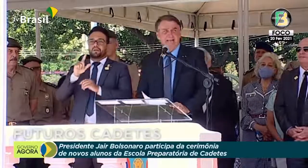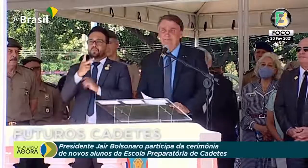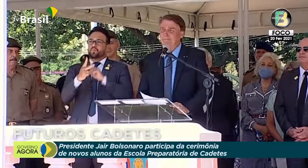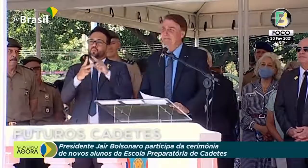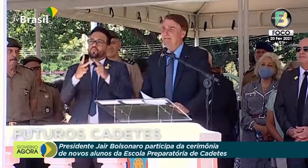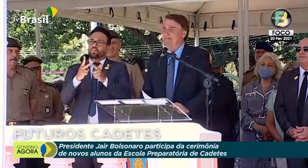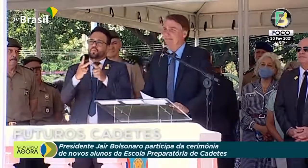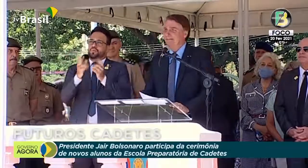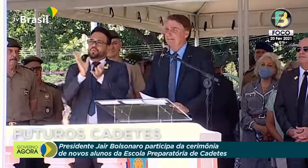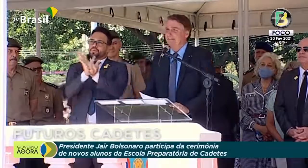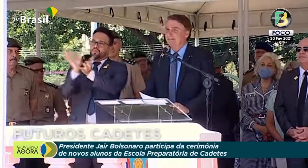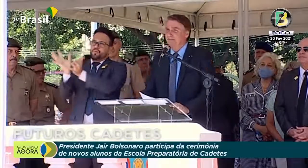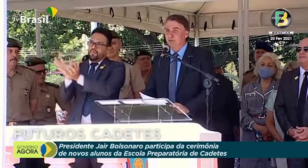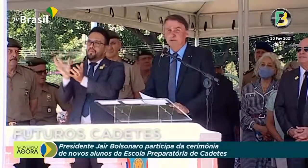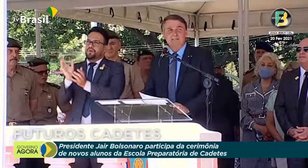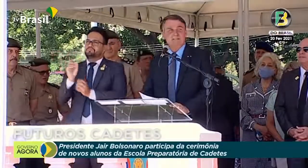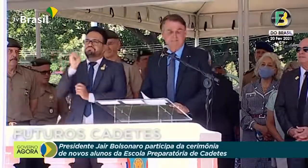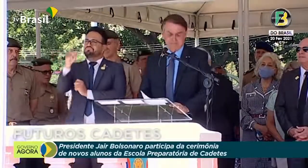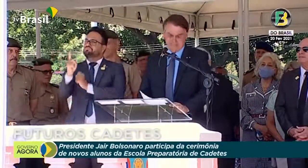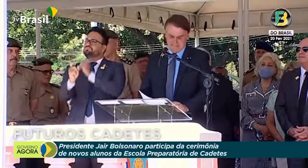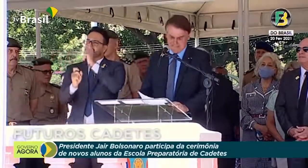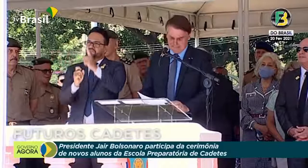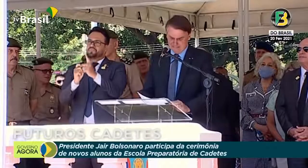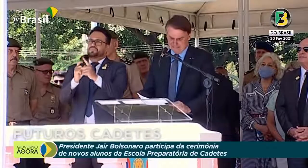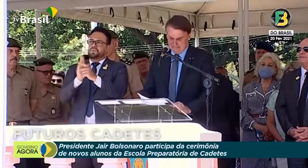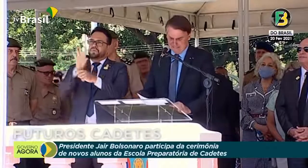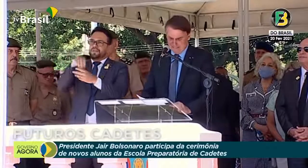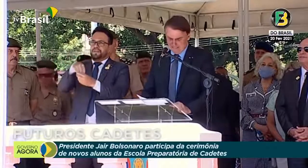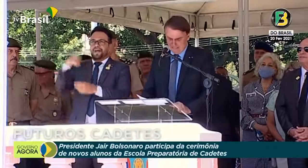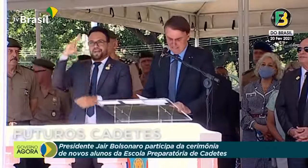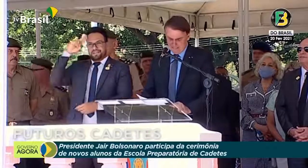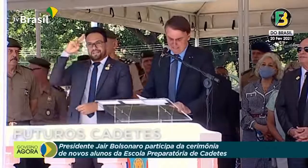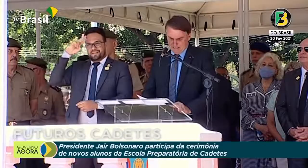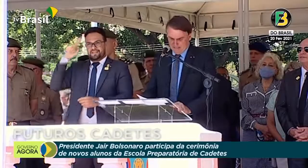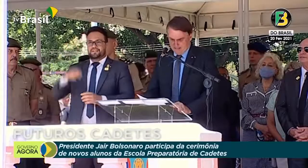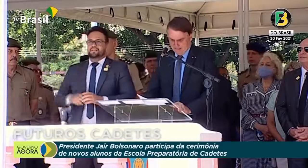coisa rara na Força.